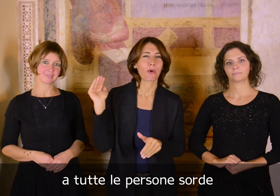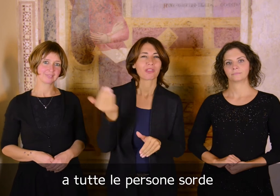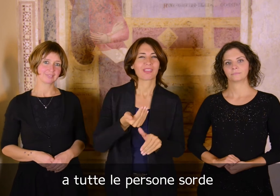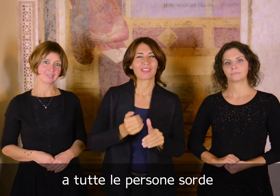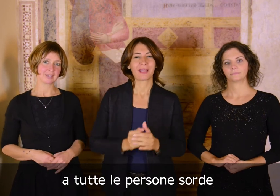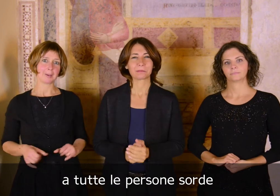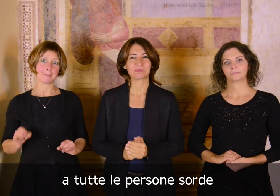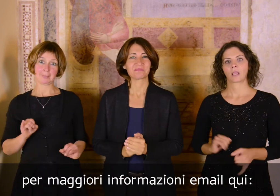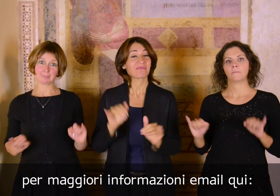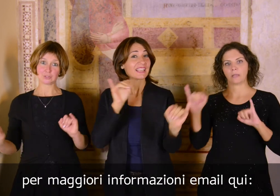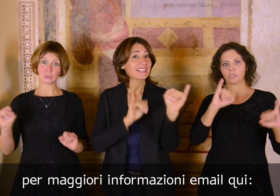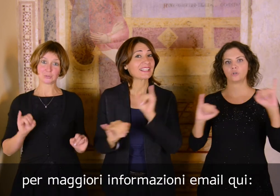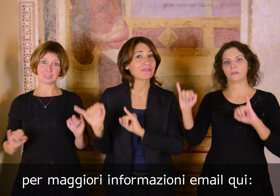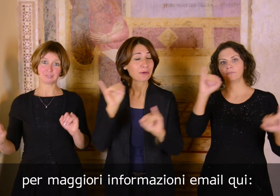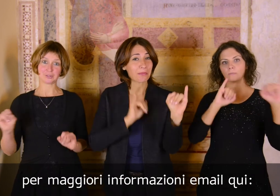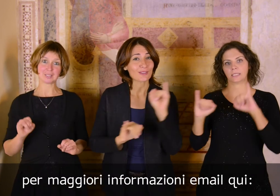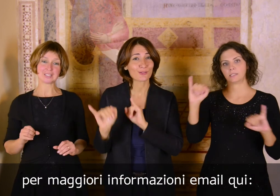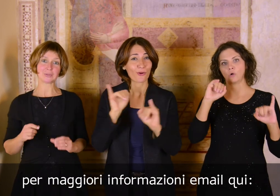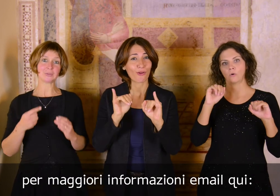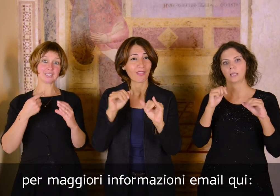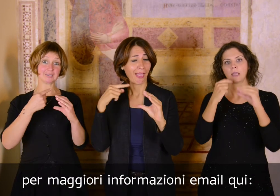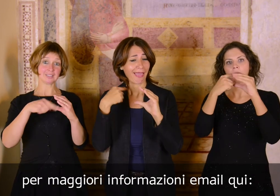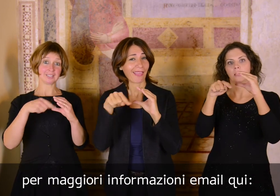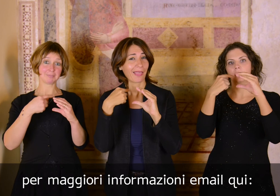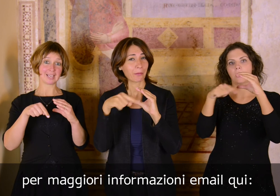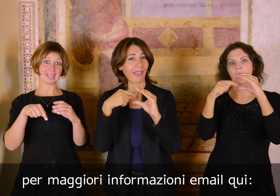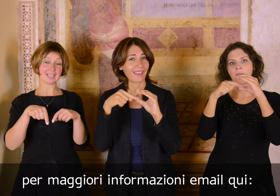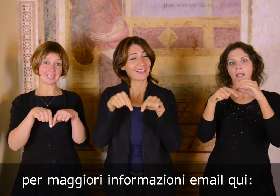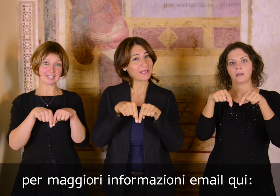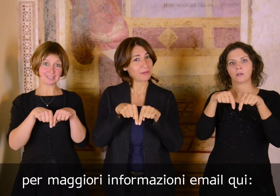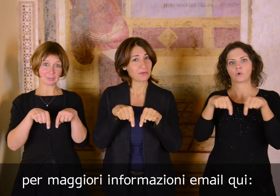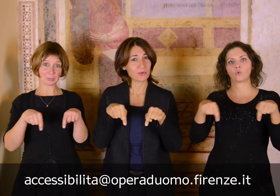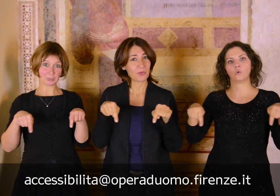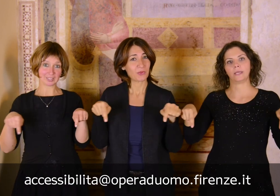Per maggiori informazioni, email qui.